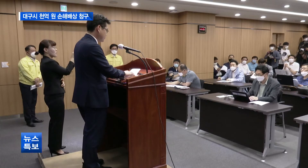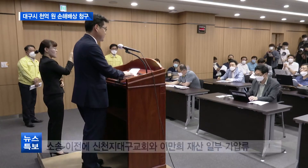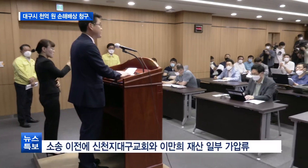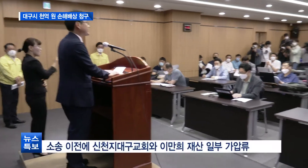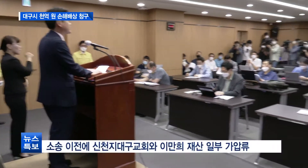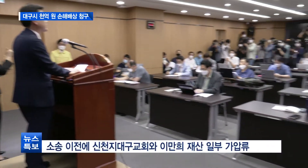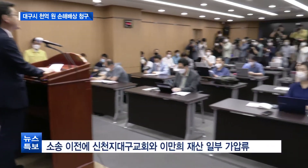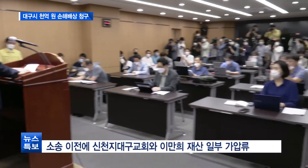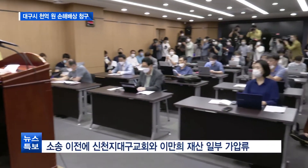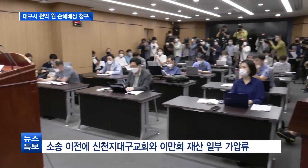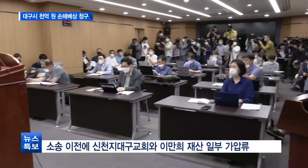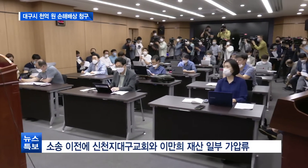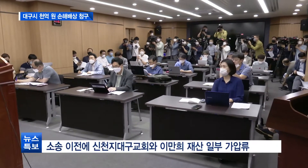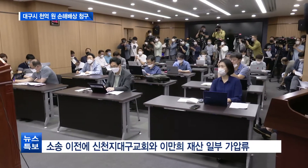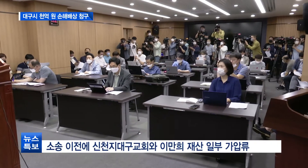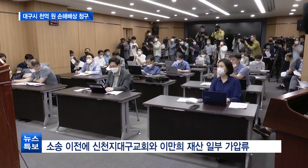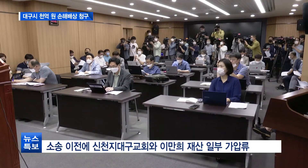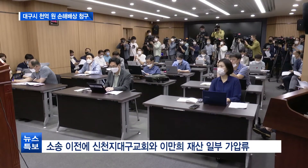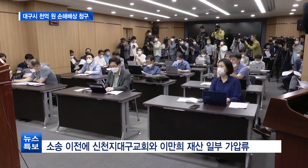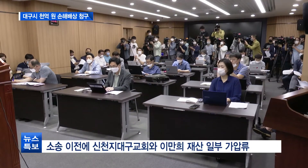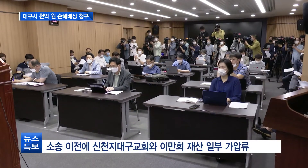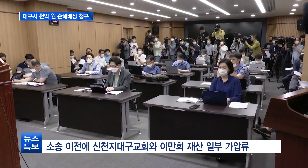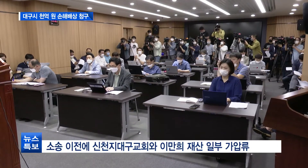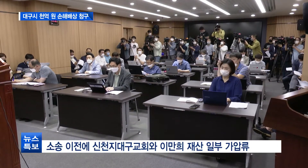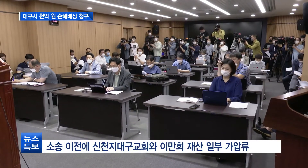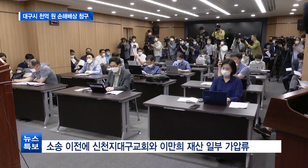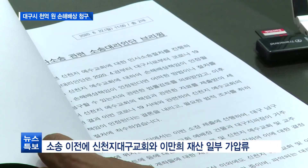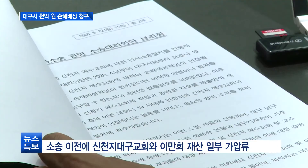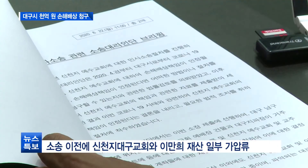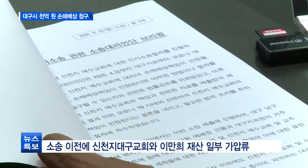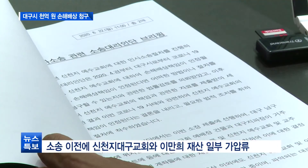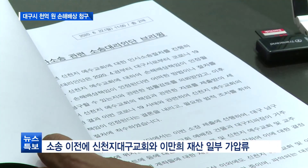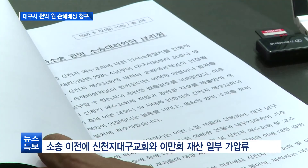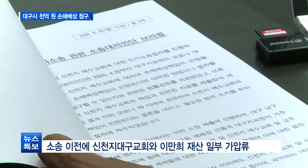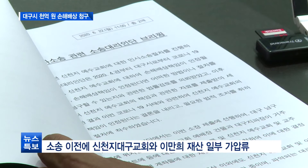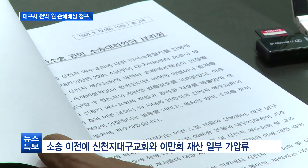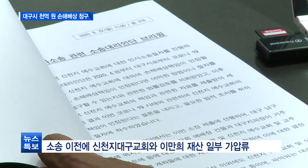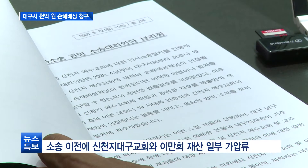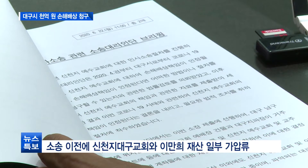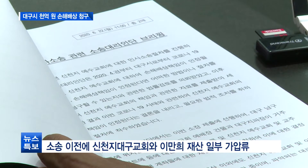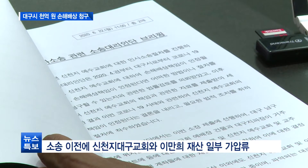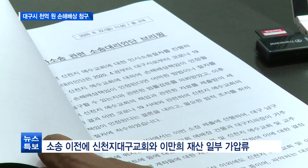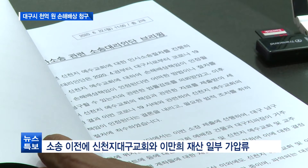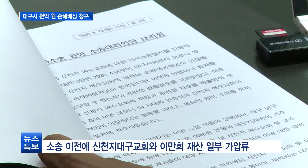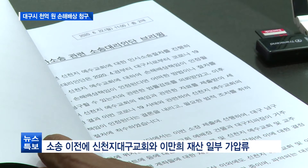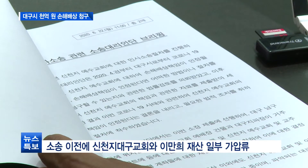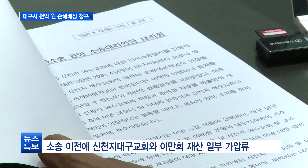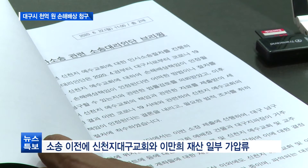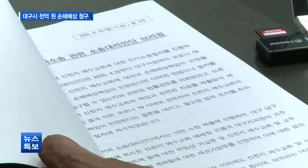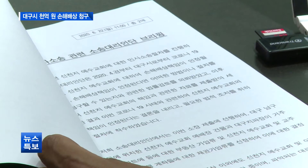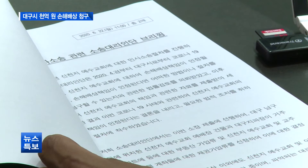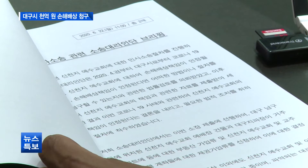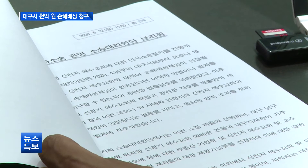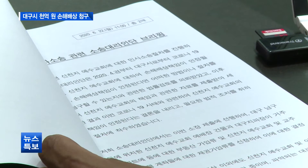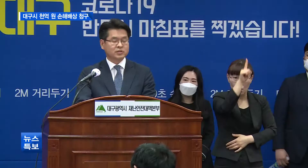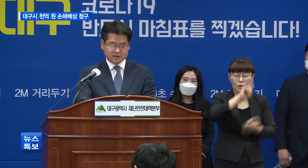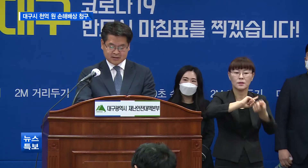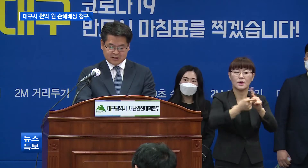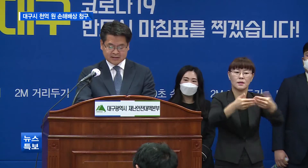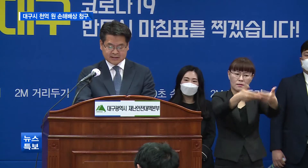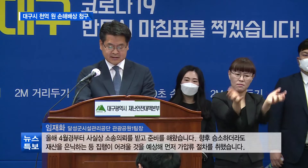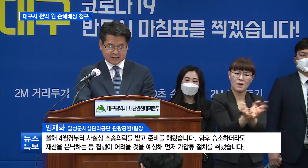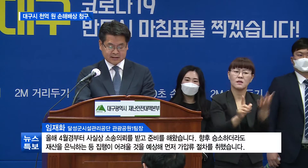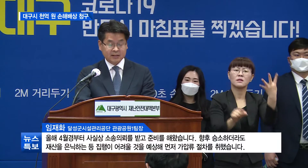교회와 이만희 총회장 재산의 일부에 대한 가압류 결정을 받아 재산 보전 조치도 했습니다. 올해